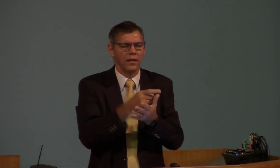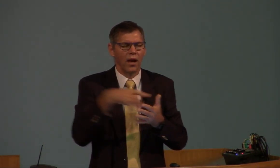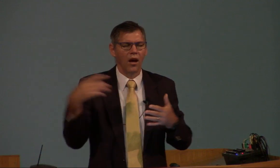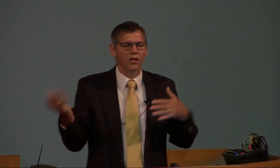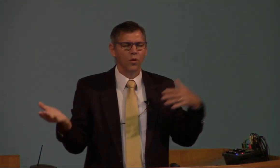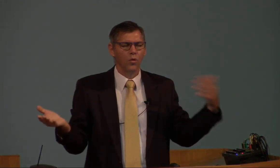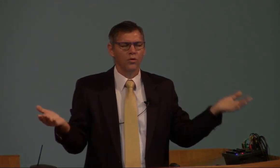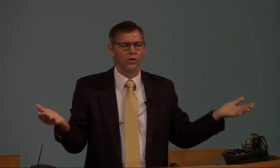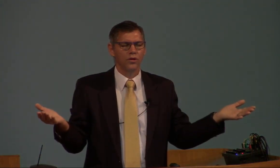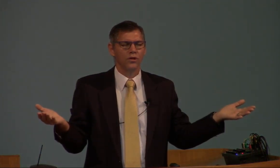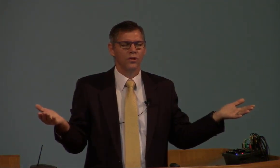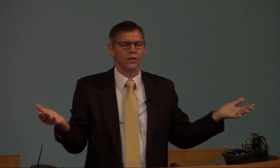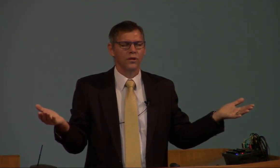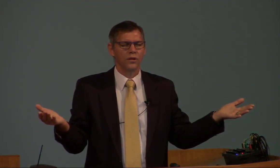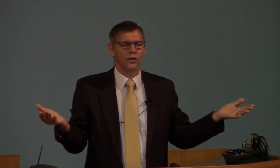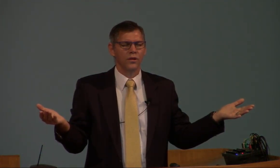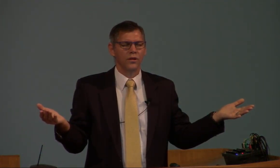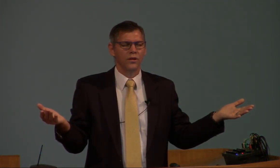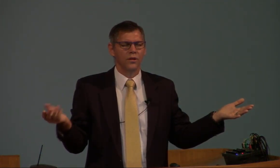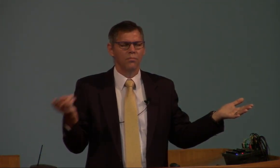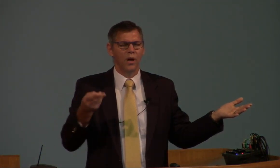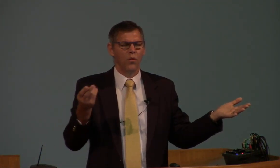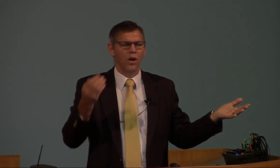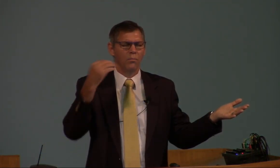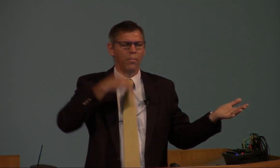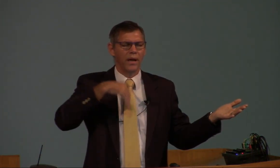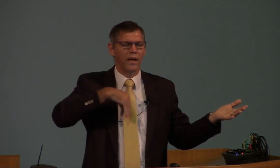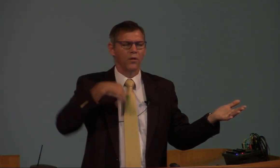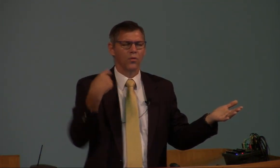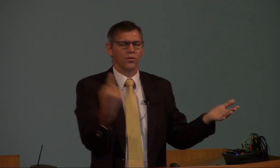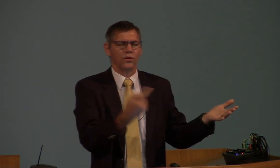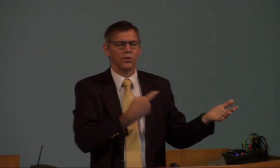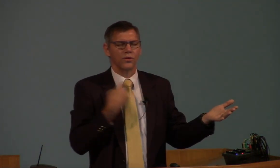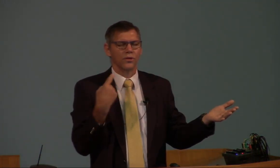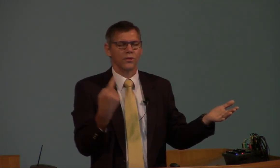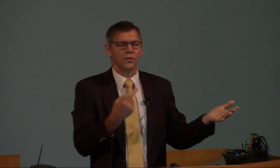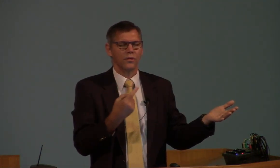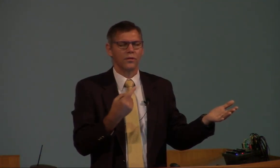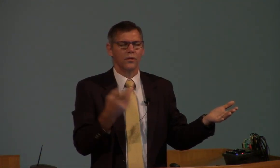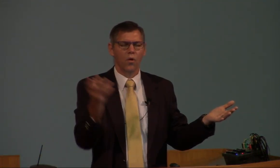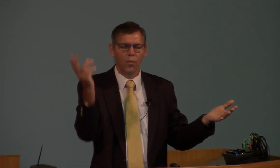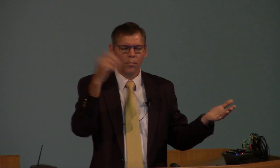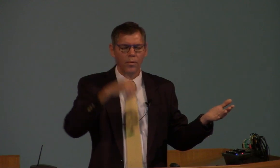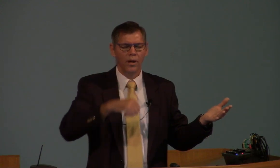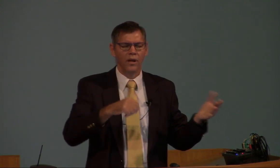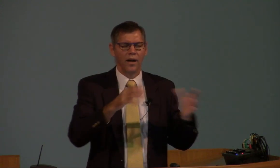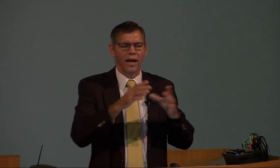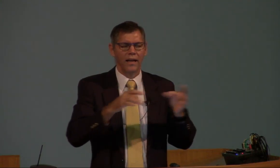langs ons, maar ook binne in ons. Kom, Heilige